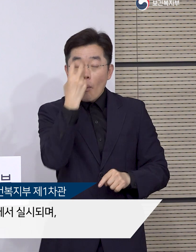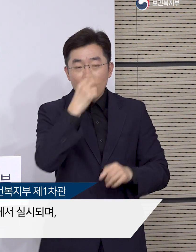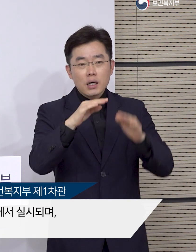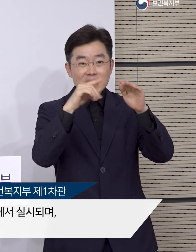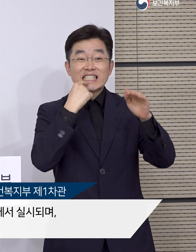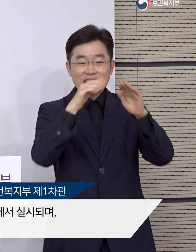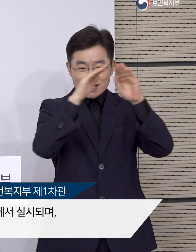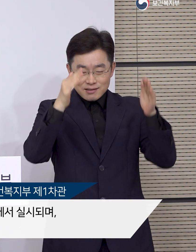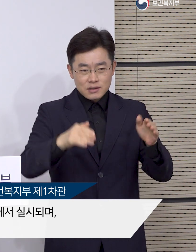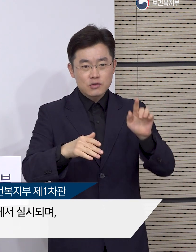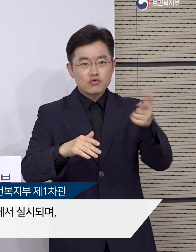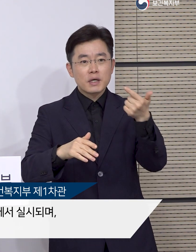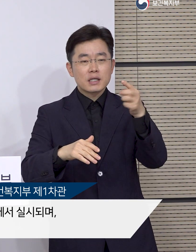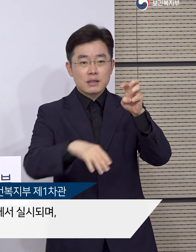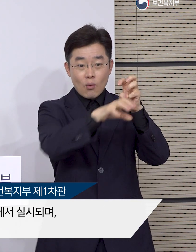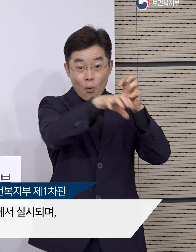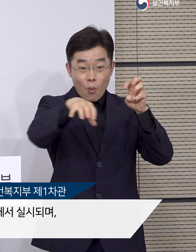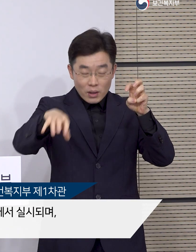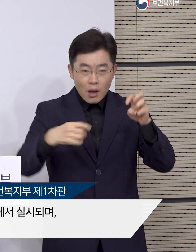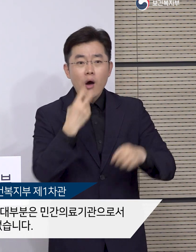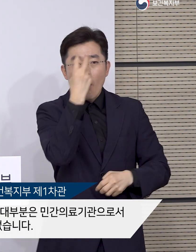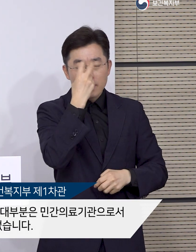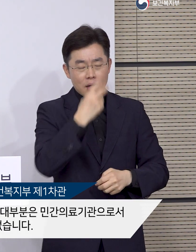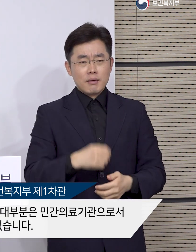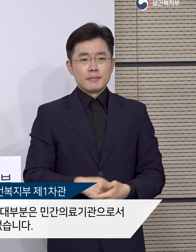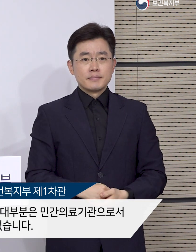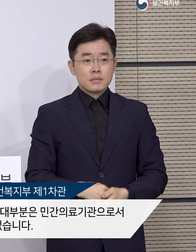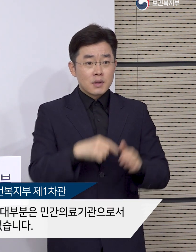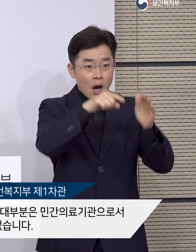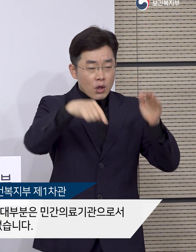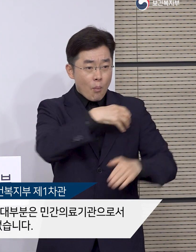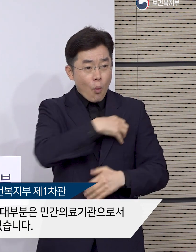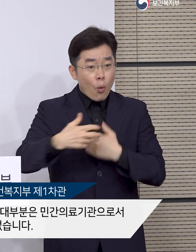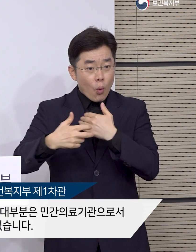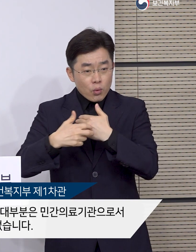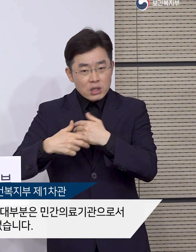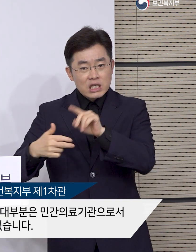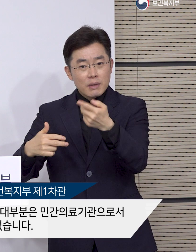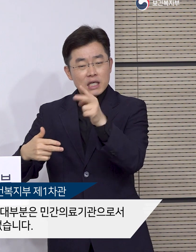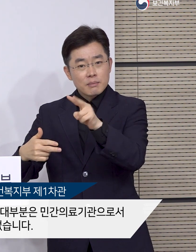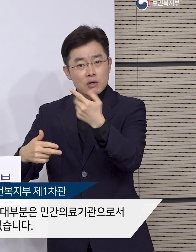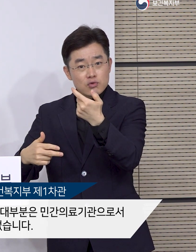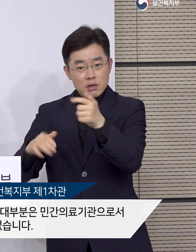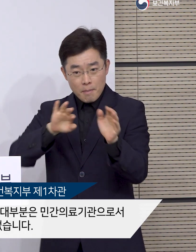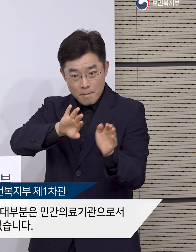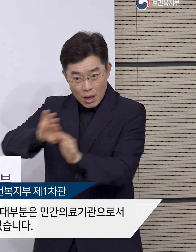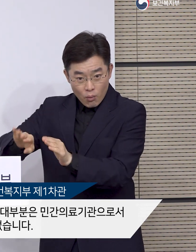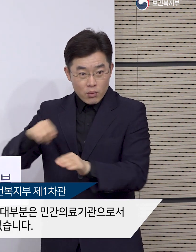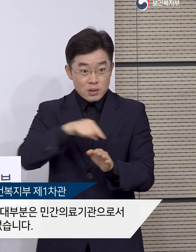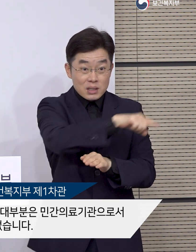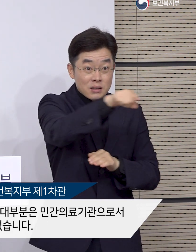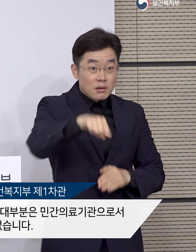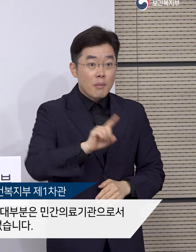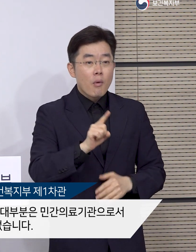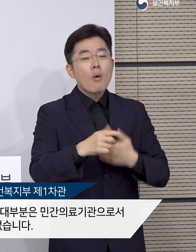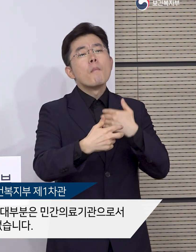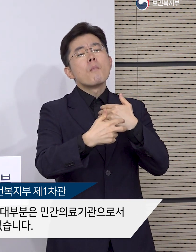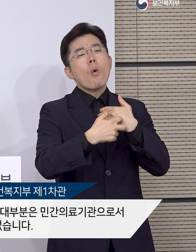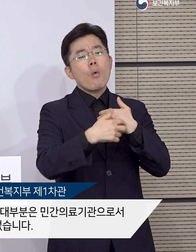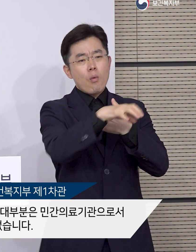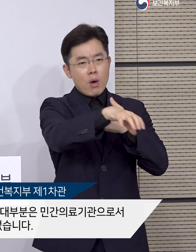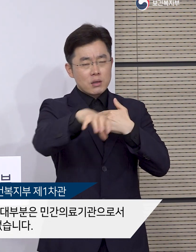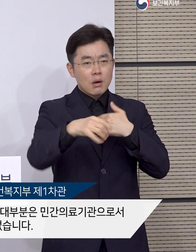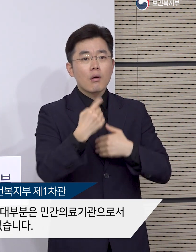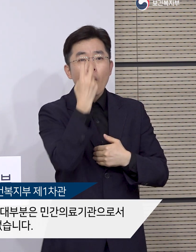621개소의 선별진료소에서 실시되며 이 가운데 보건소 260개소를 제외하고 나머지 대부분은